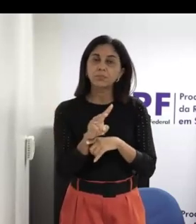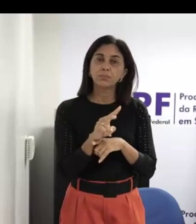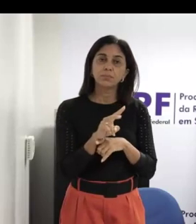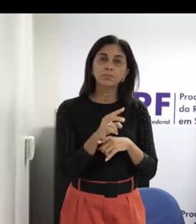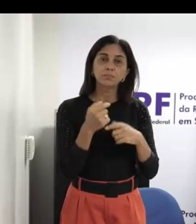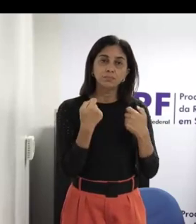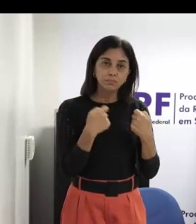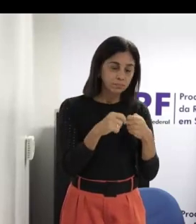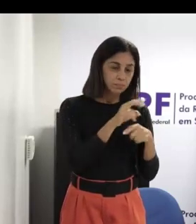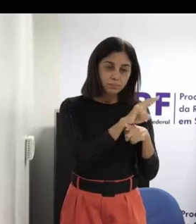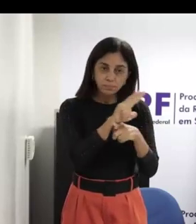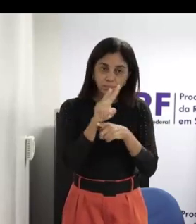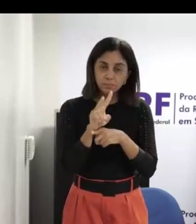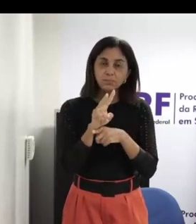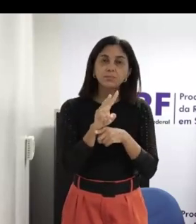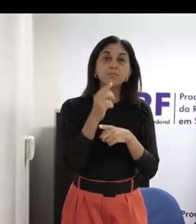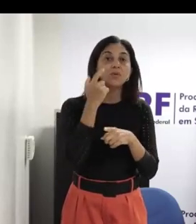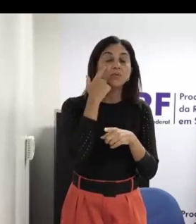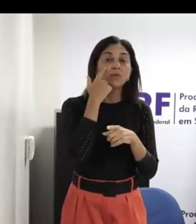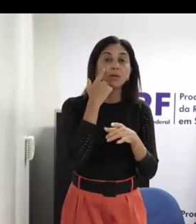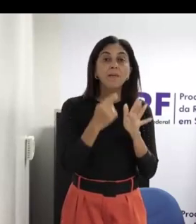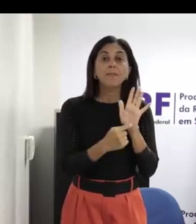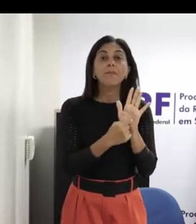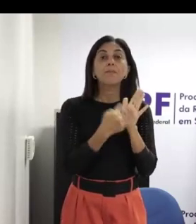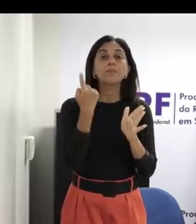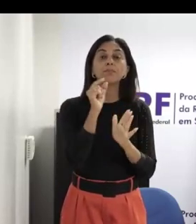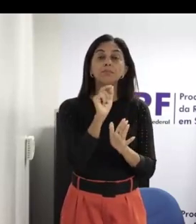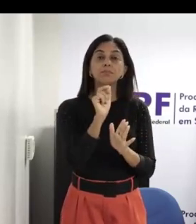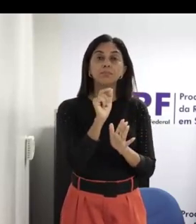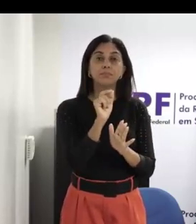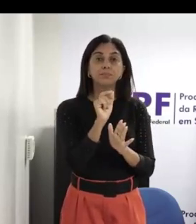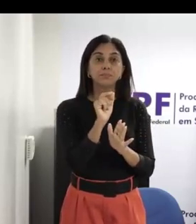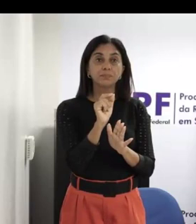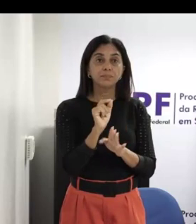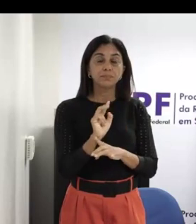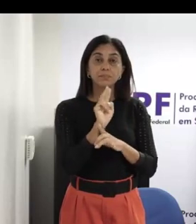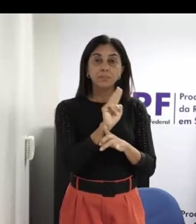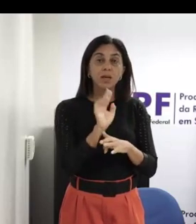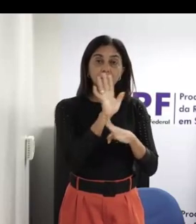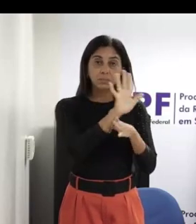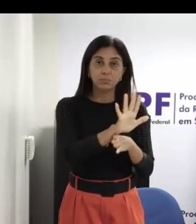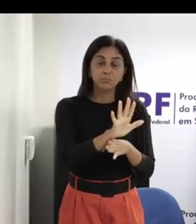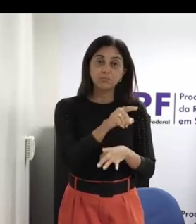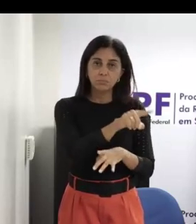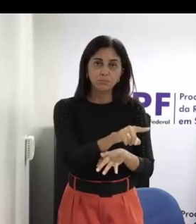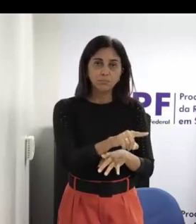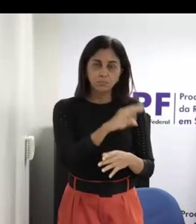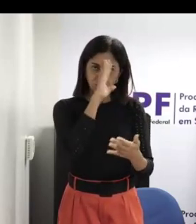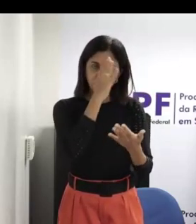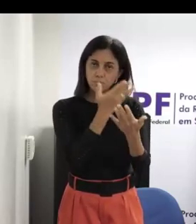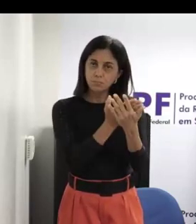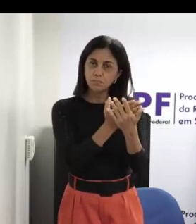judiciária é o primeiro policial que as pessoas verem e e ajuda a construir esse vínculo de confiança